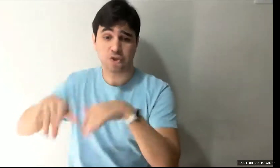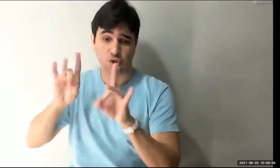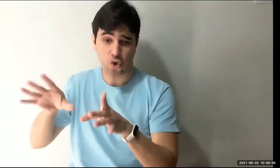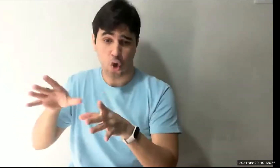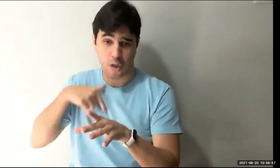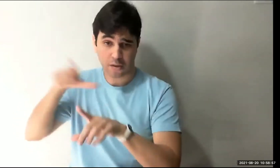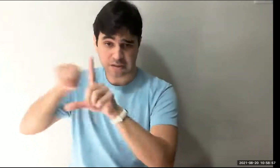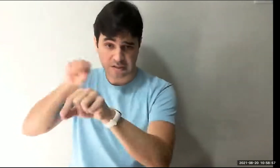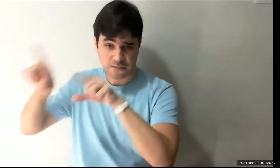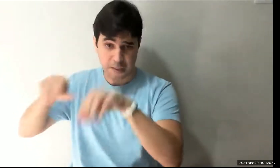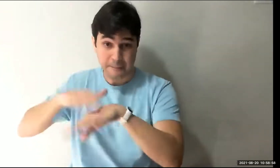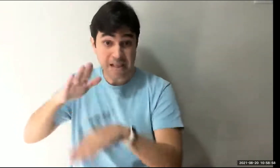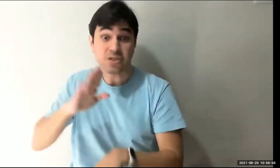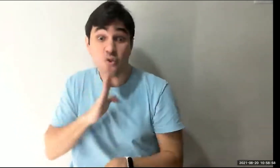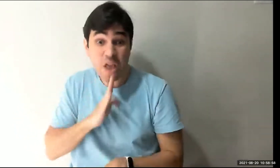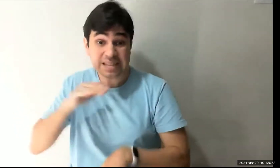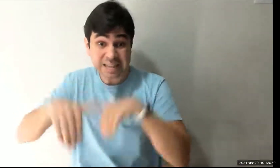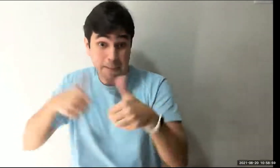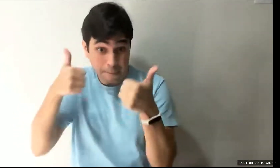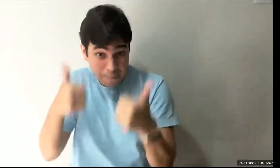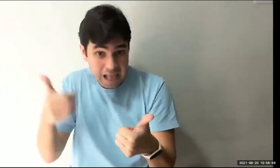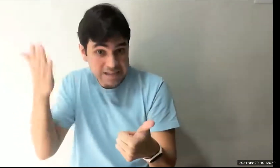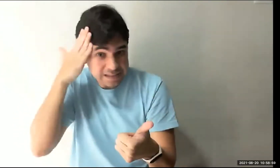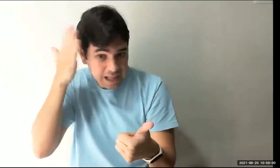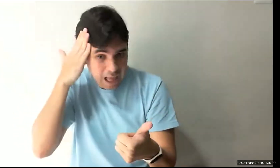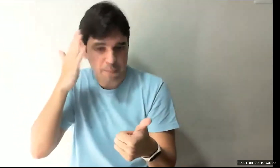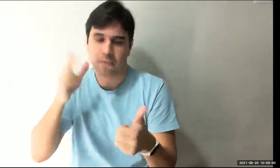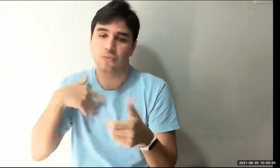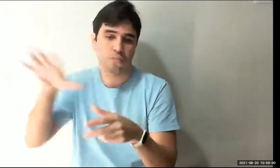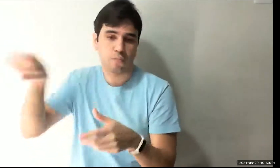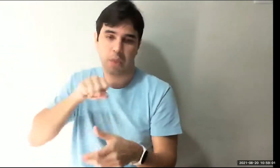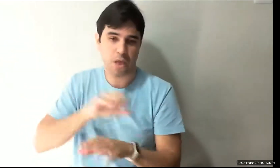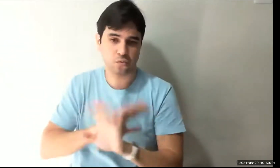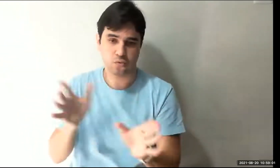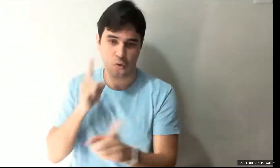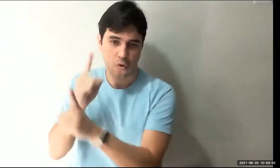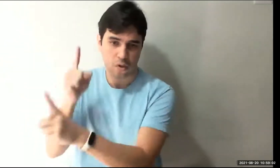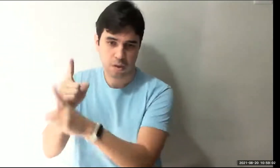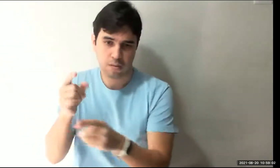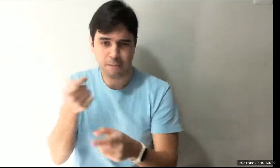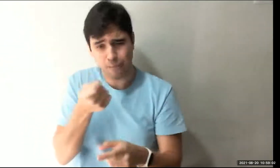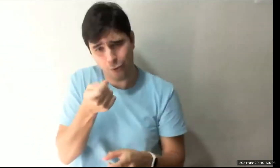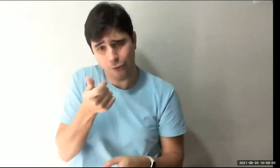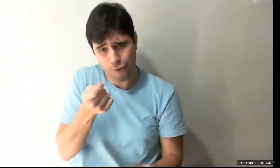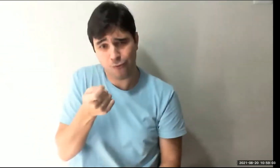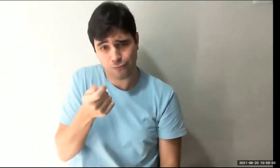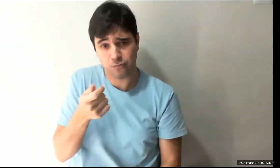Então, o foco era pensar realmente na natação para que quem estivesse aprendendo, os familiares que